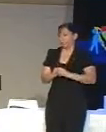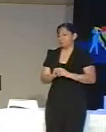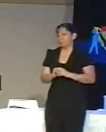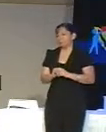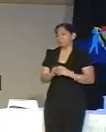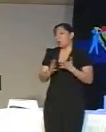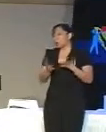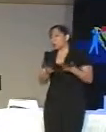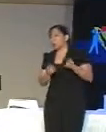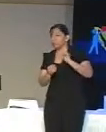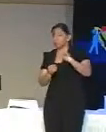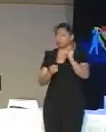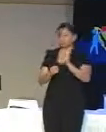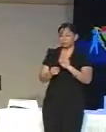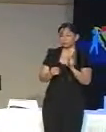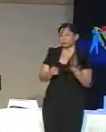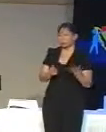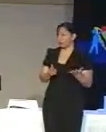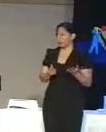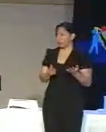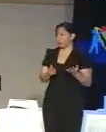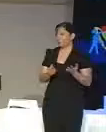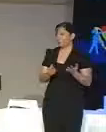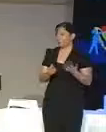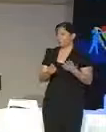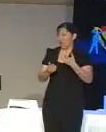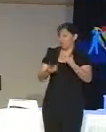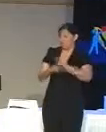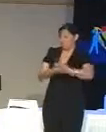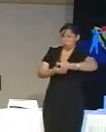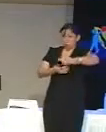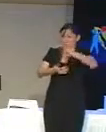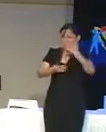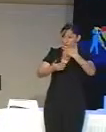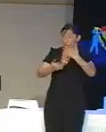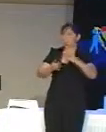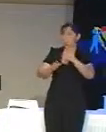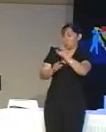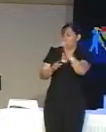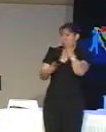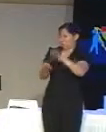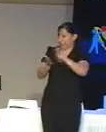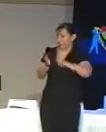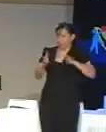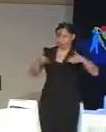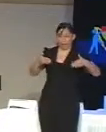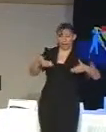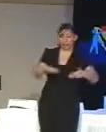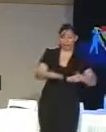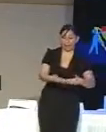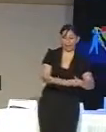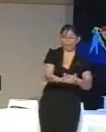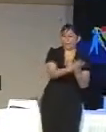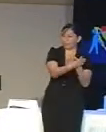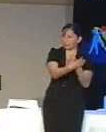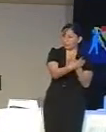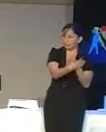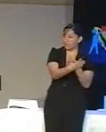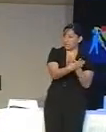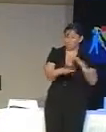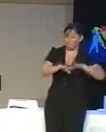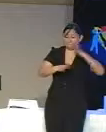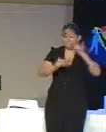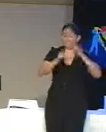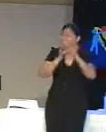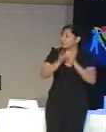o sea también porque no estamos realizando las acciones al nacimiento que prevengan estancias